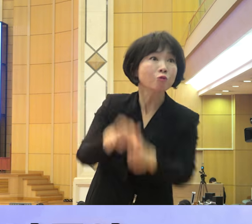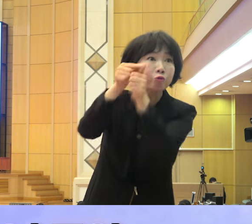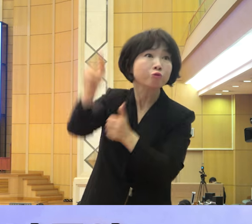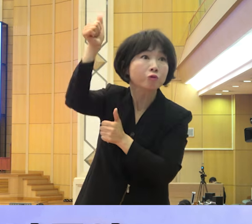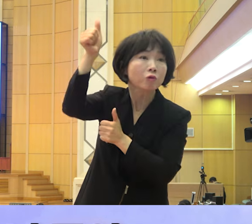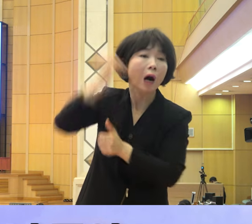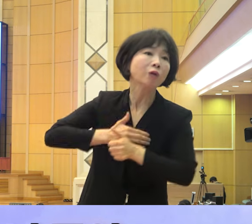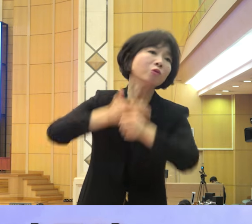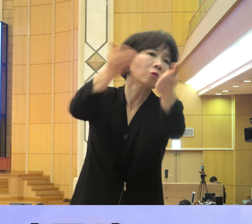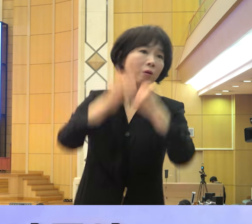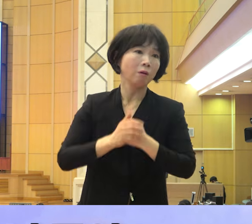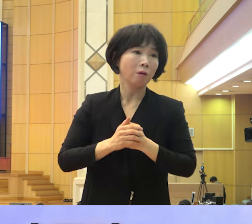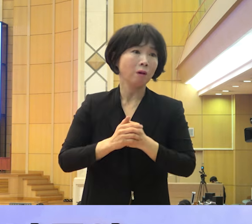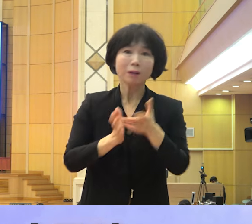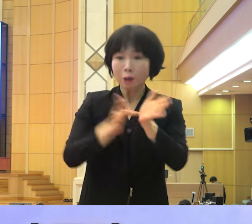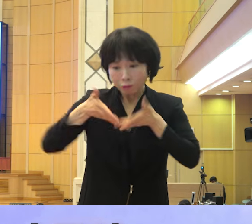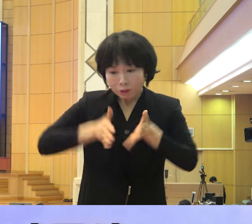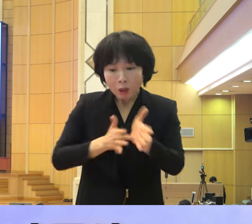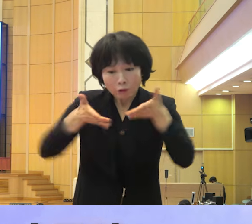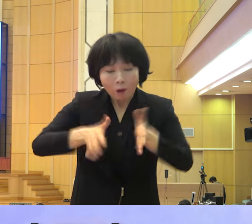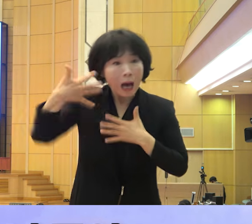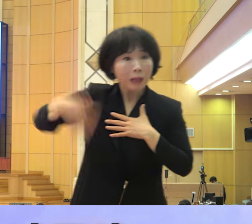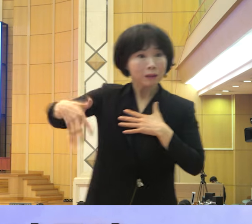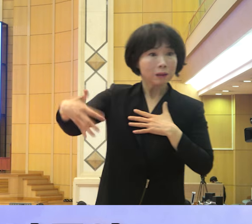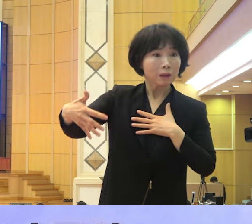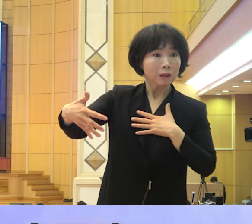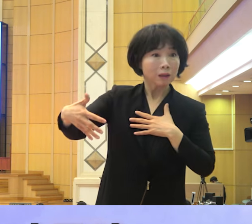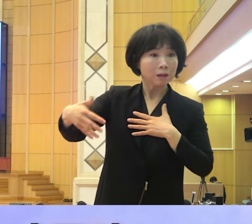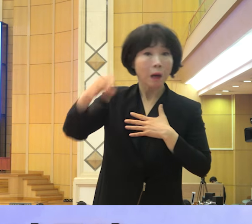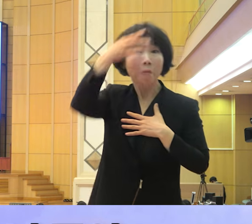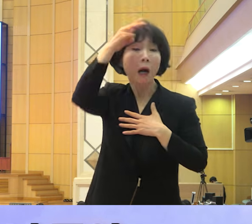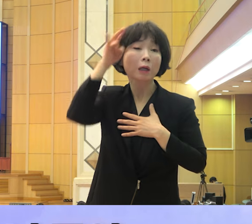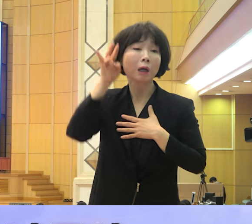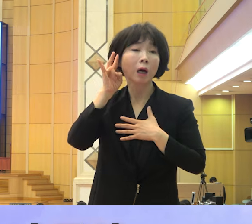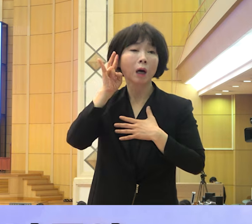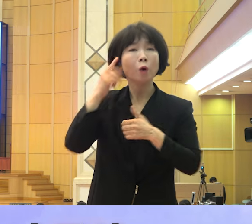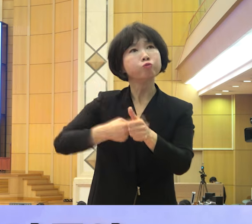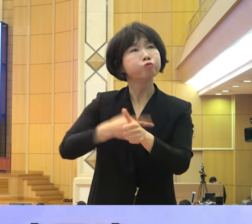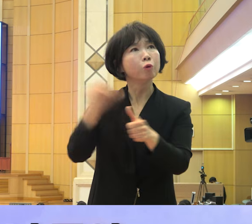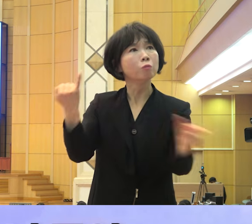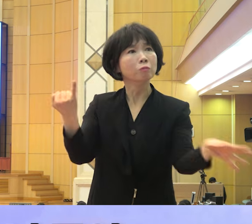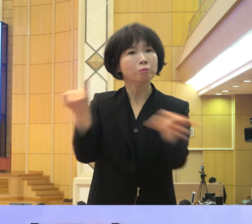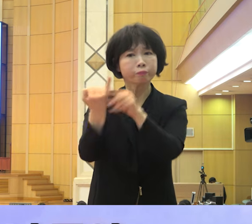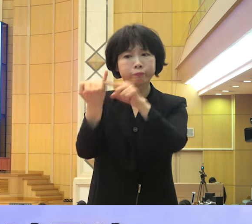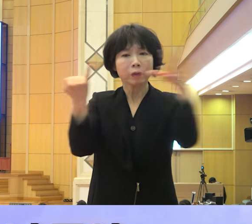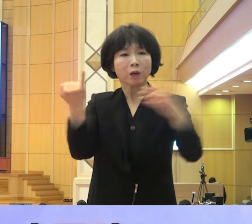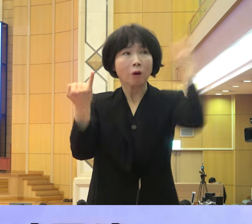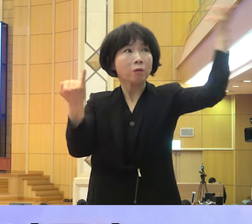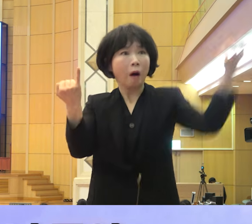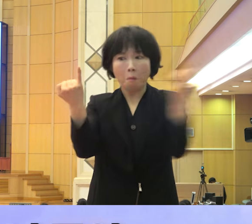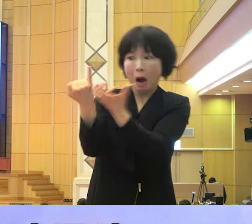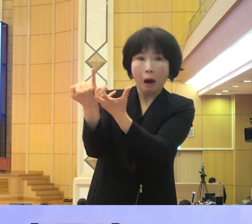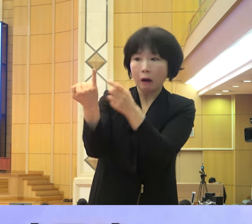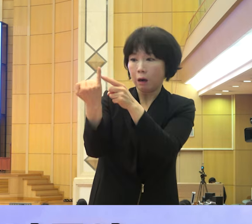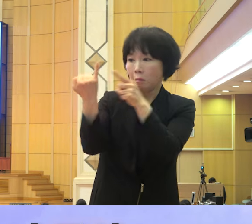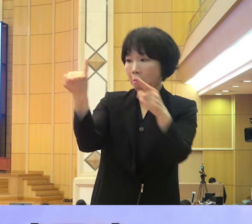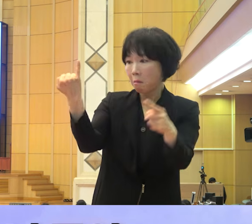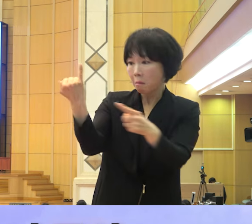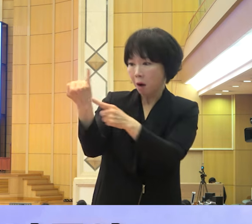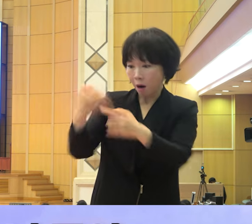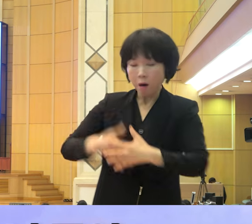이미 아이가 태어나기 전부터 성령으로 잉태된 자고, 태어나면 예수라라. 바로 이 예수라고 하는